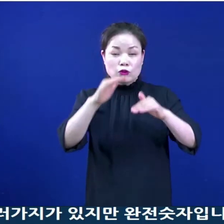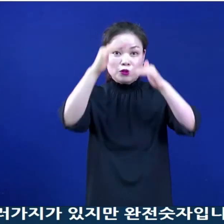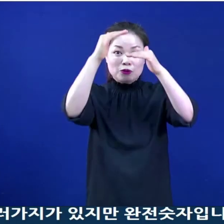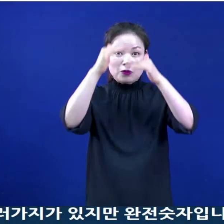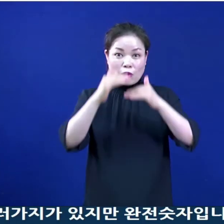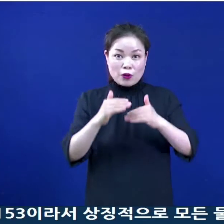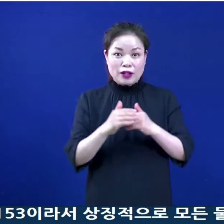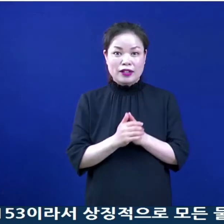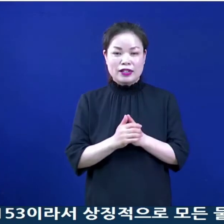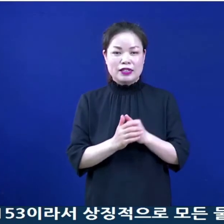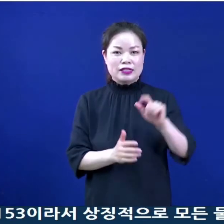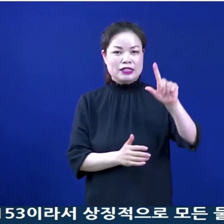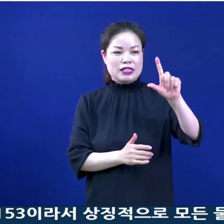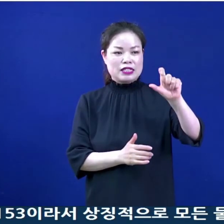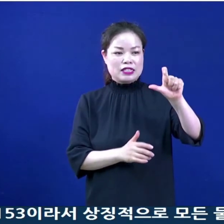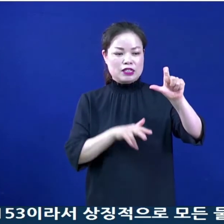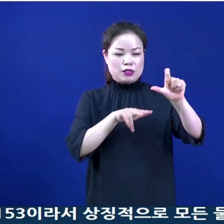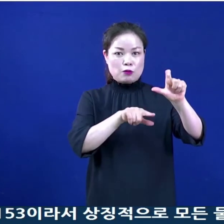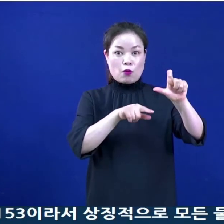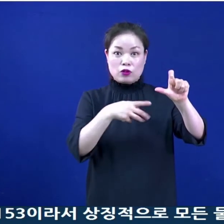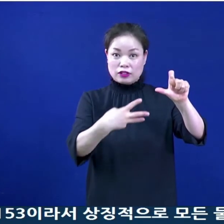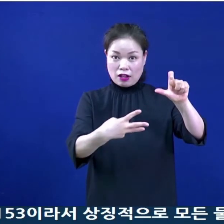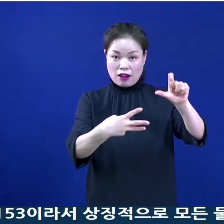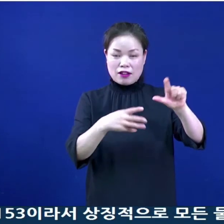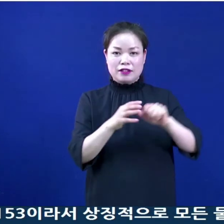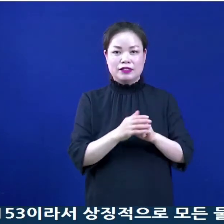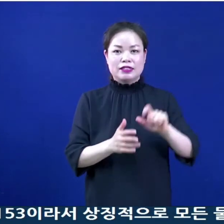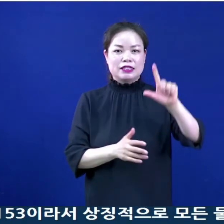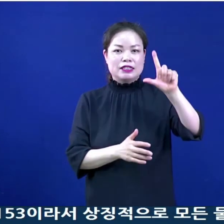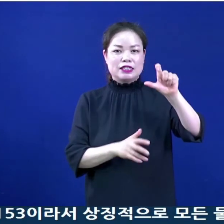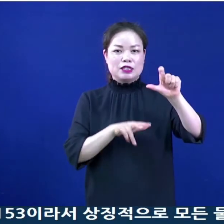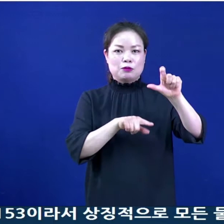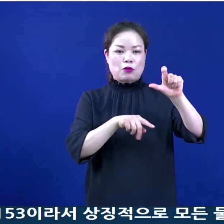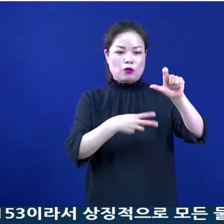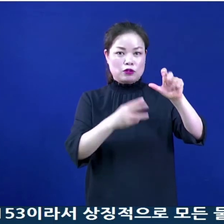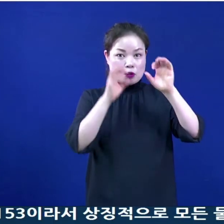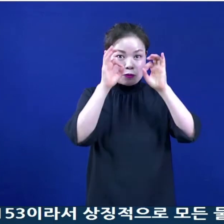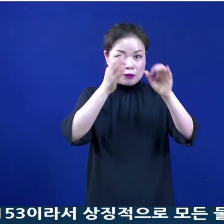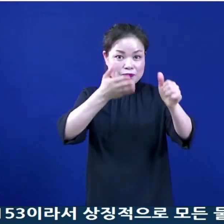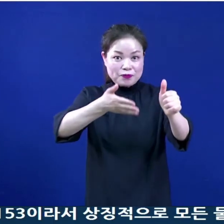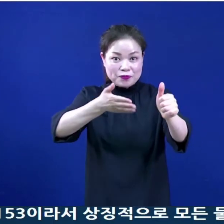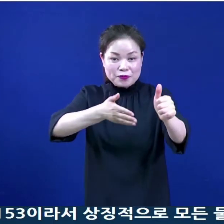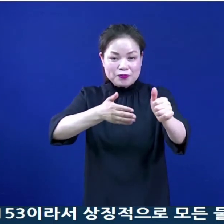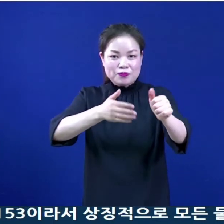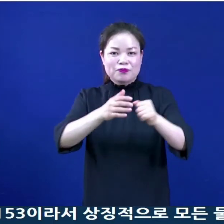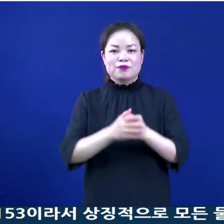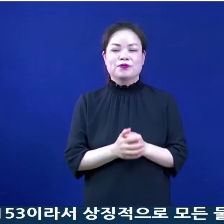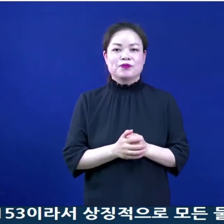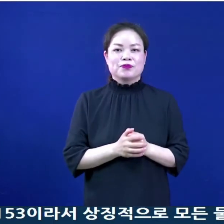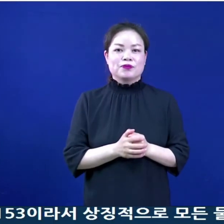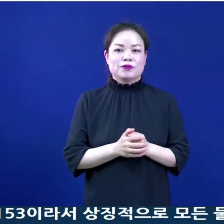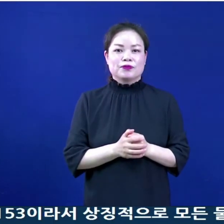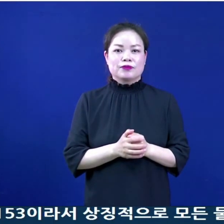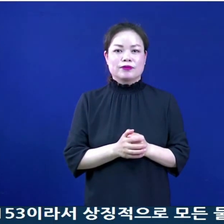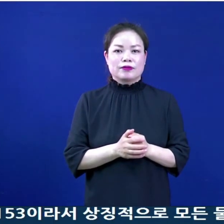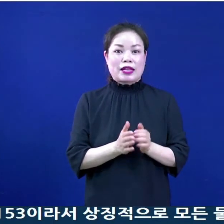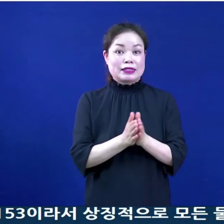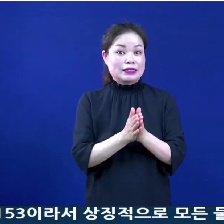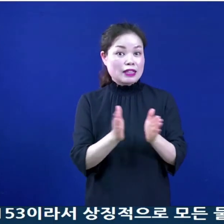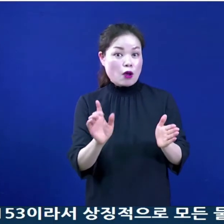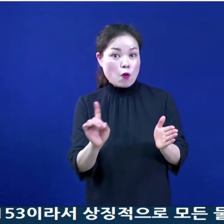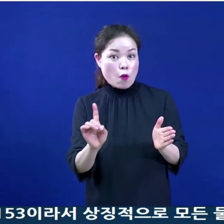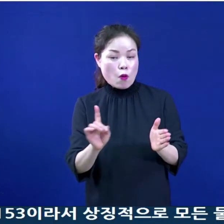본문은 15절 한번 같이 15절로 눈을 옮기십시다. 15절을 보시면 시작이 이렇게